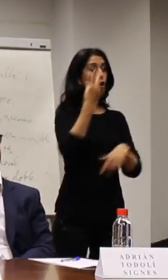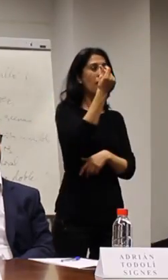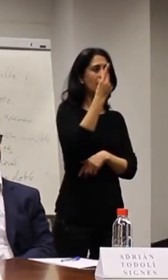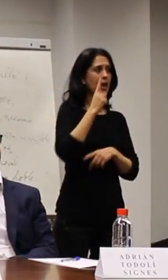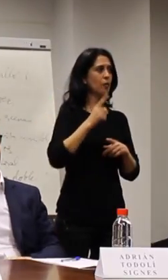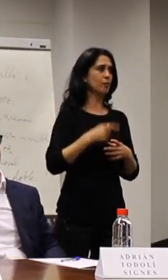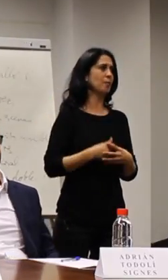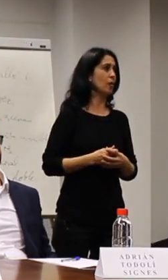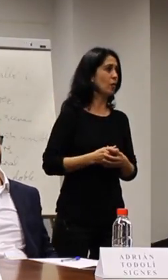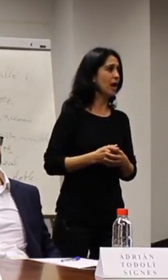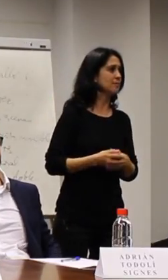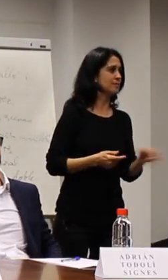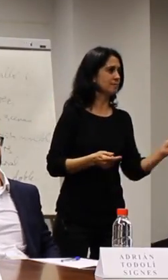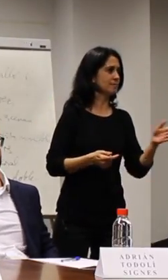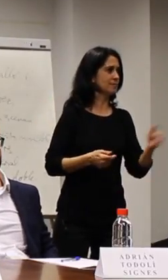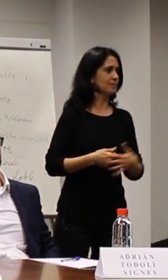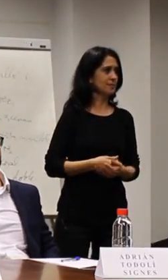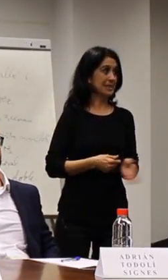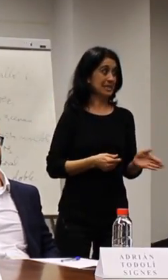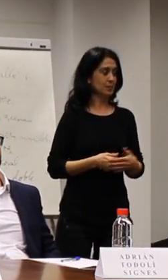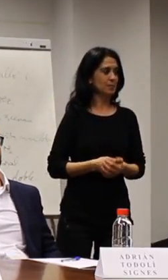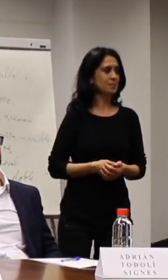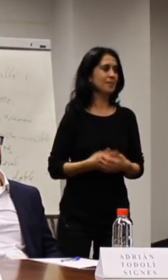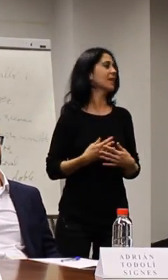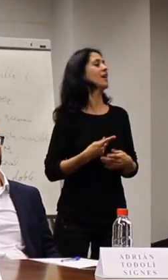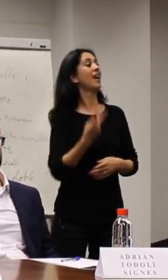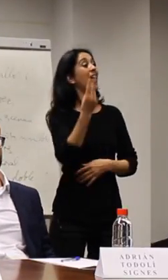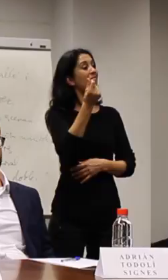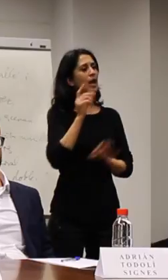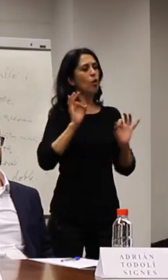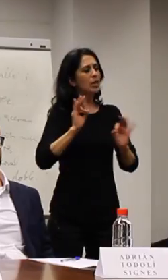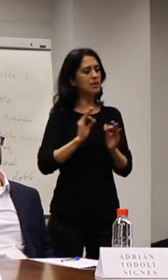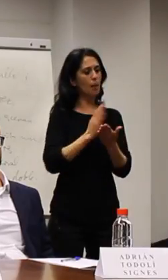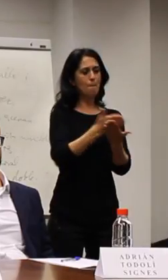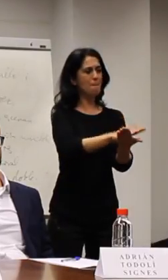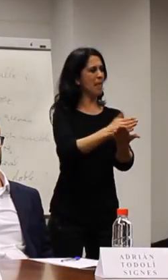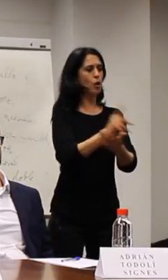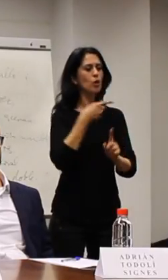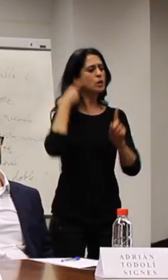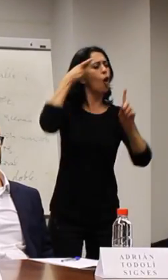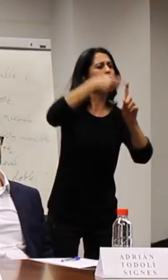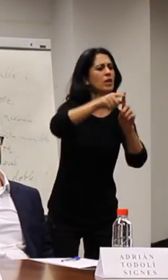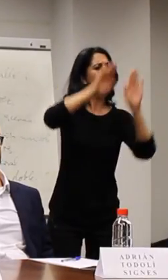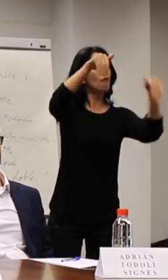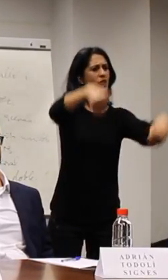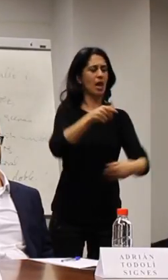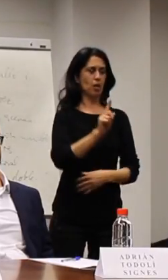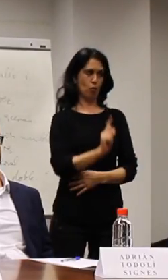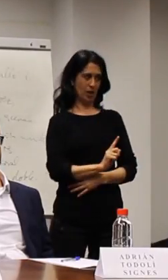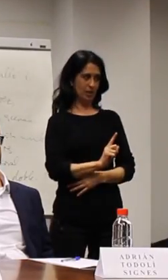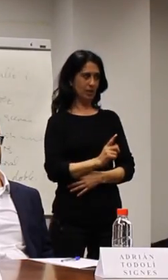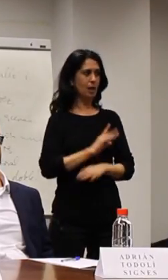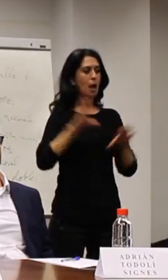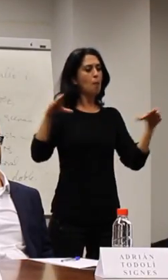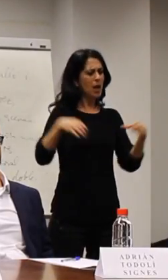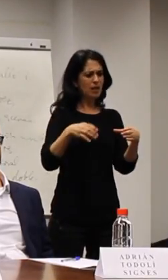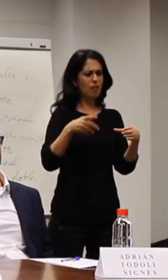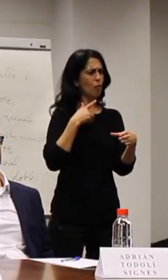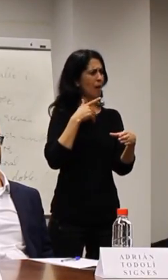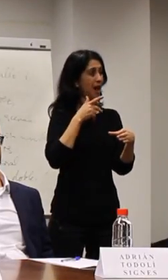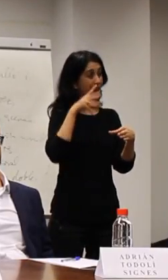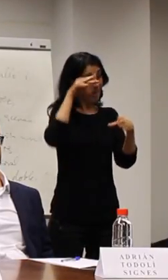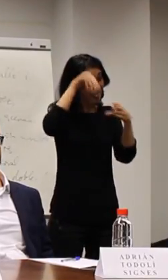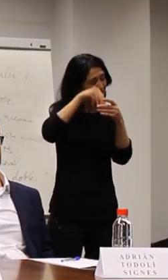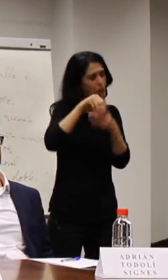como un fin. Tenemos plataformas efectivamente de microtareas, pero microtareas que muchas de ellas son españolas, constituidas en España, pagan sus